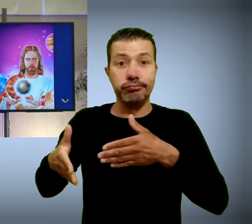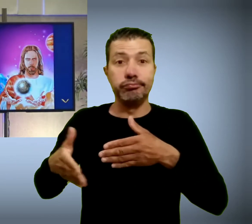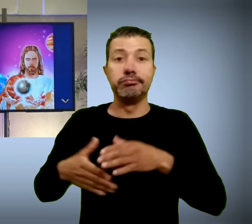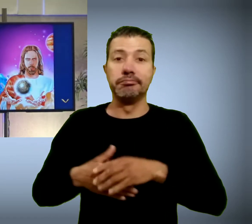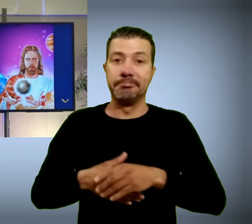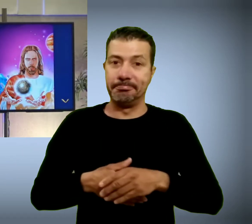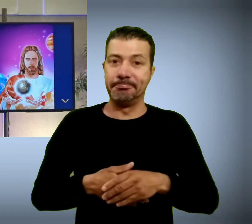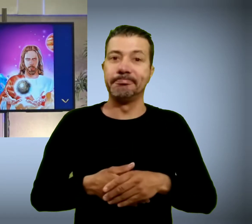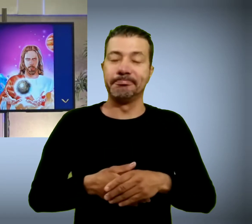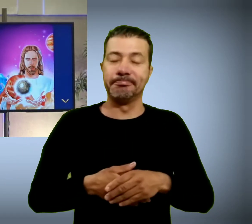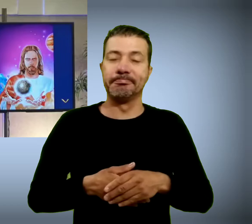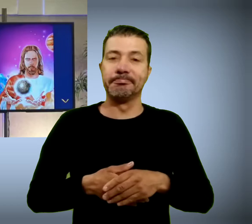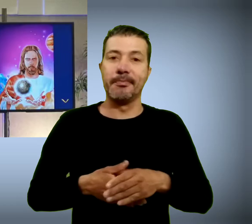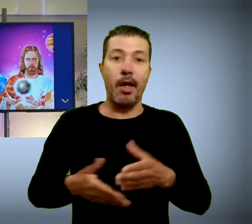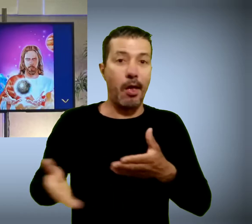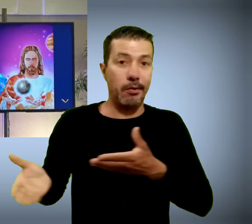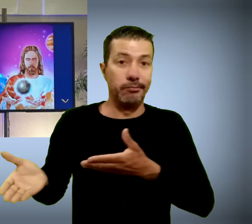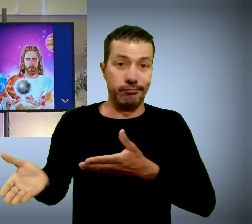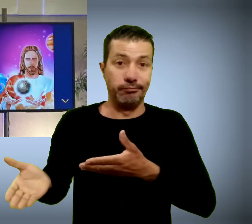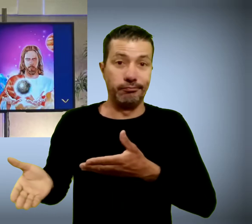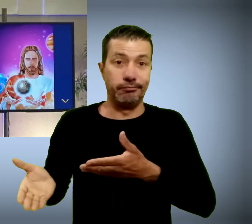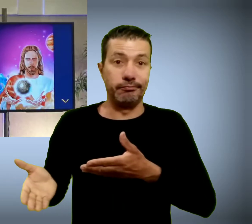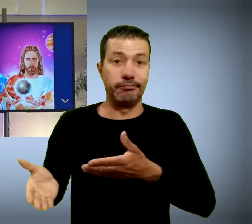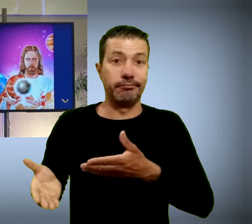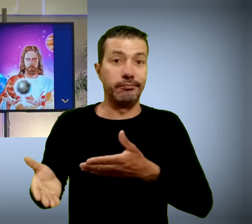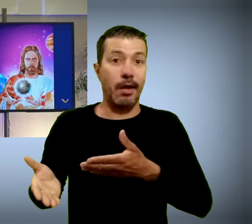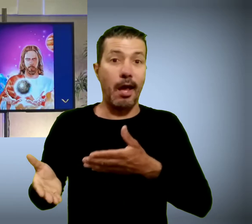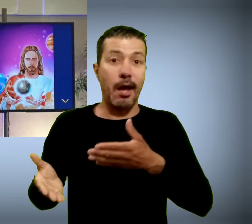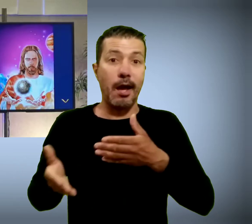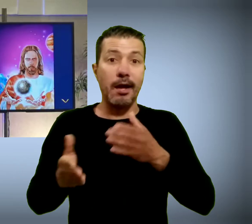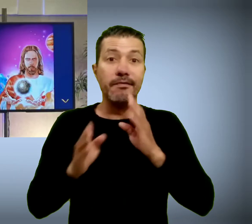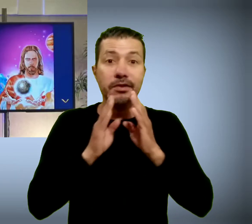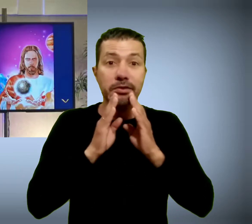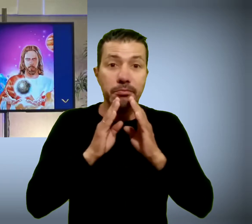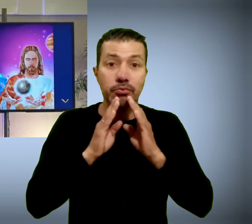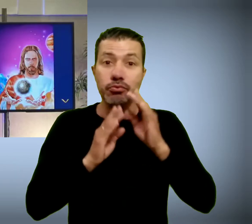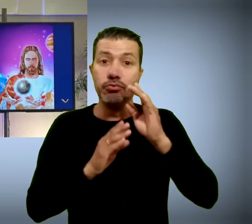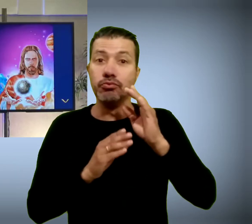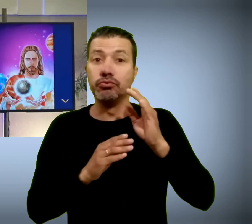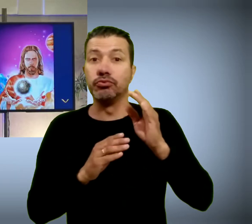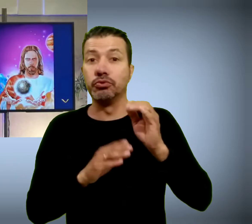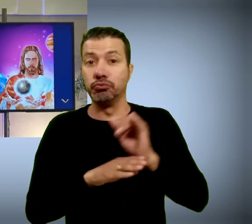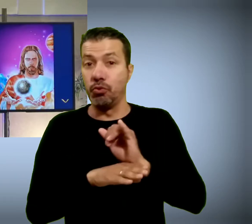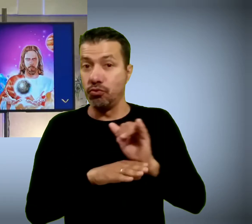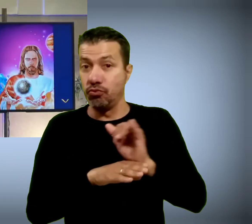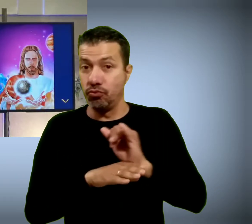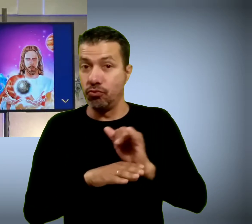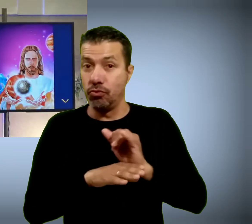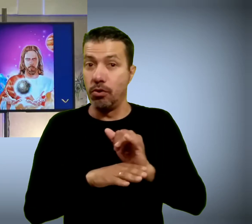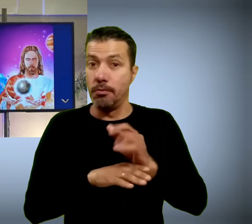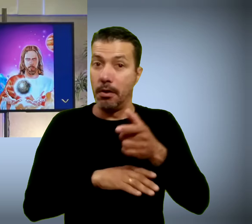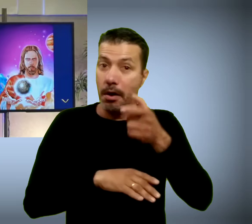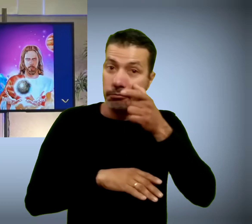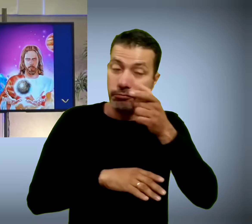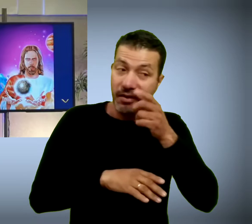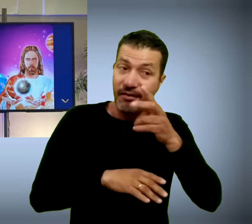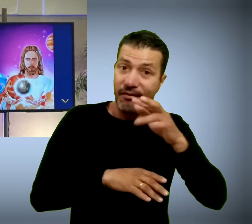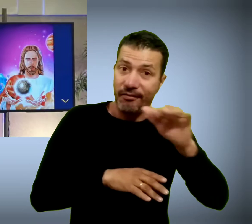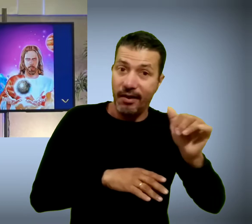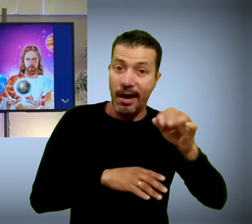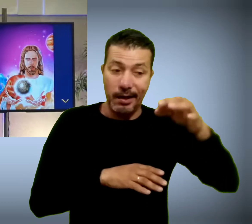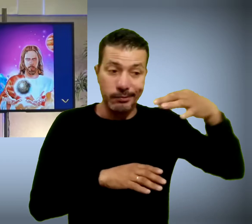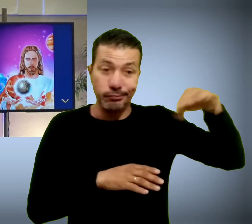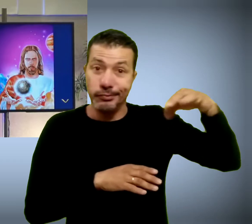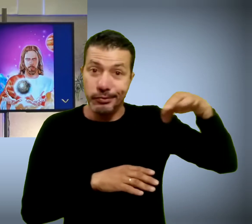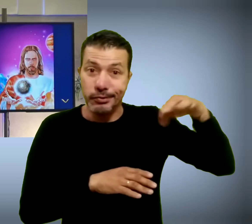99617 4418. Também está passando a informação de Facebook, do YouTube. Fica ligado, assista, vai lá, ativa